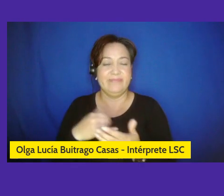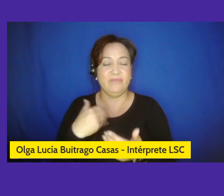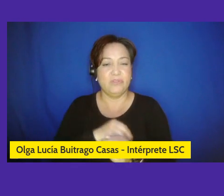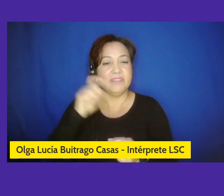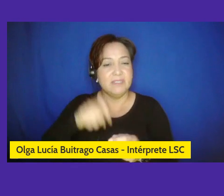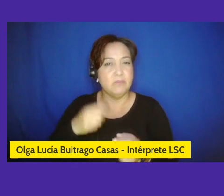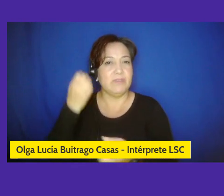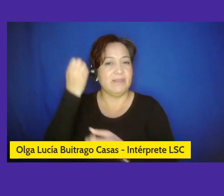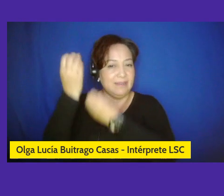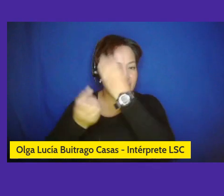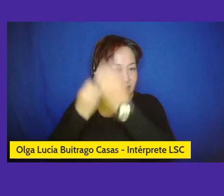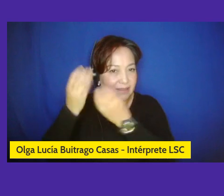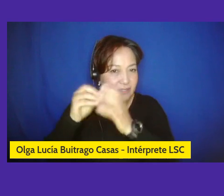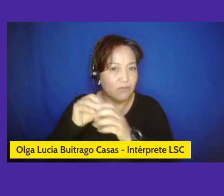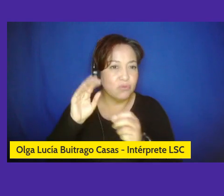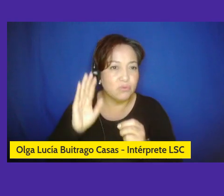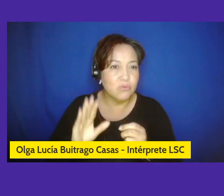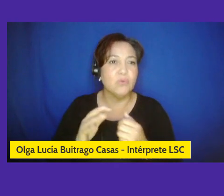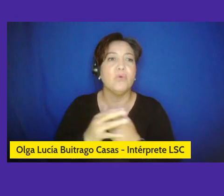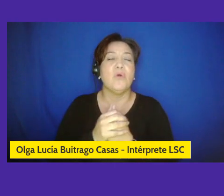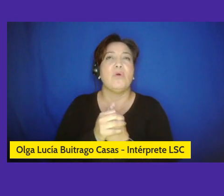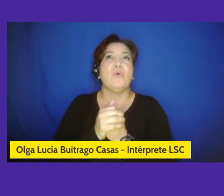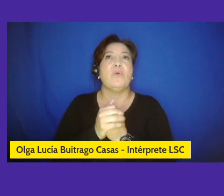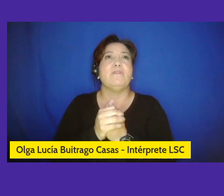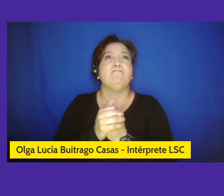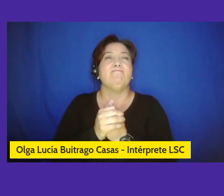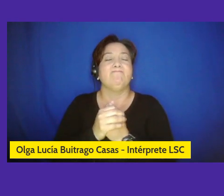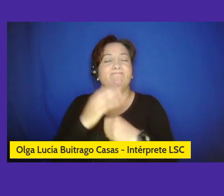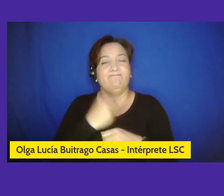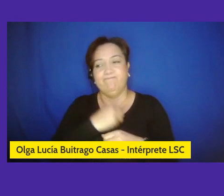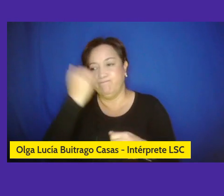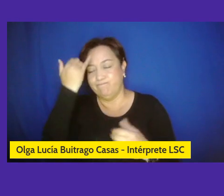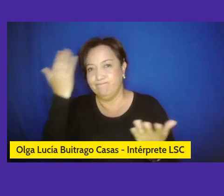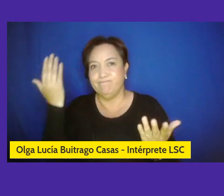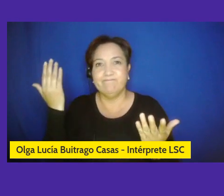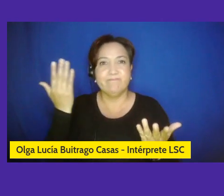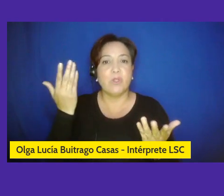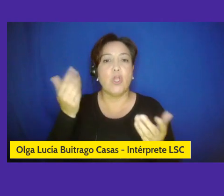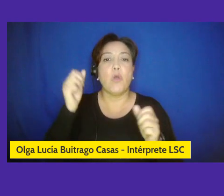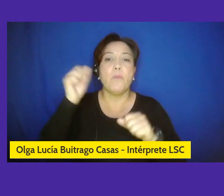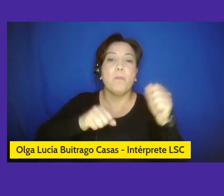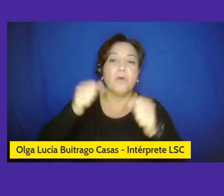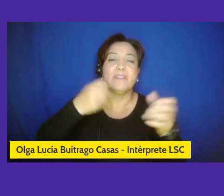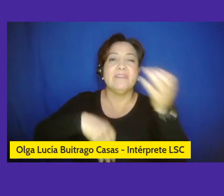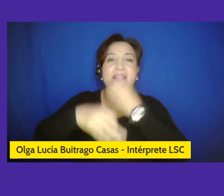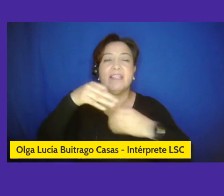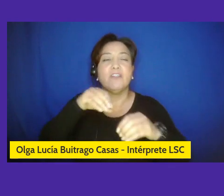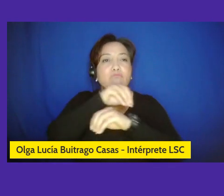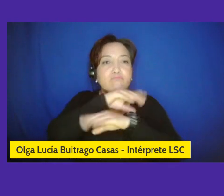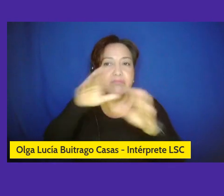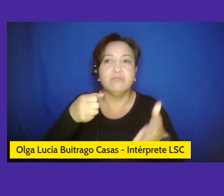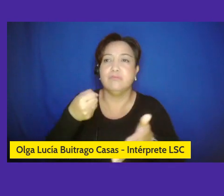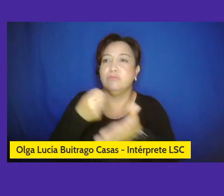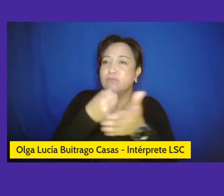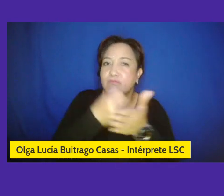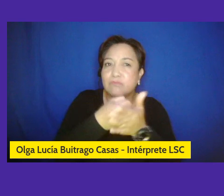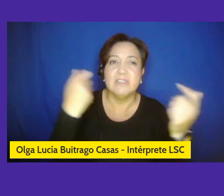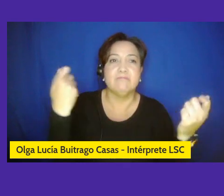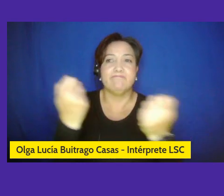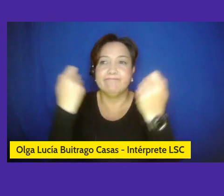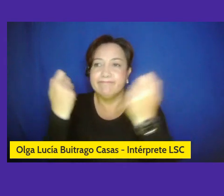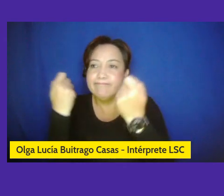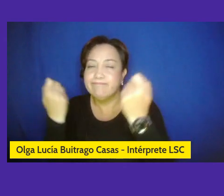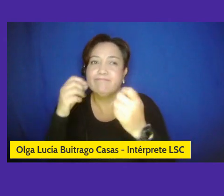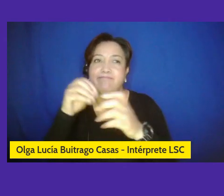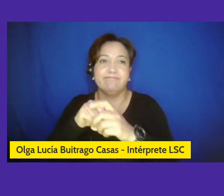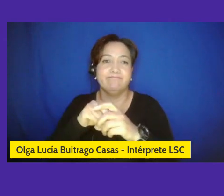creativo y empezar a buscar alternativas de difusión y promoción, programación. La